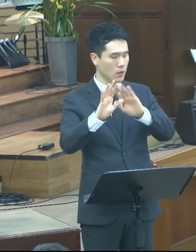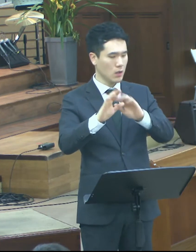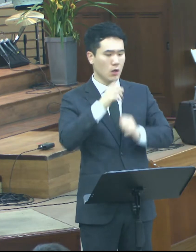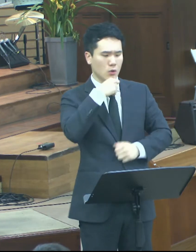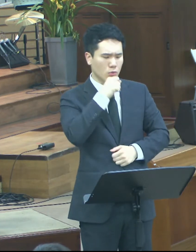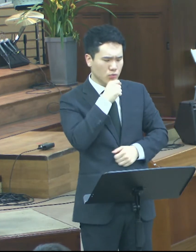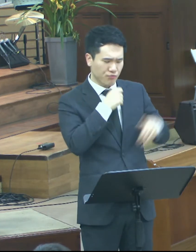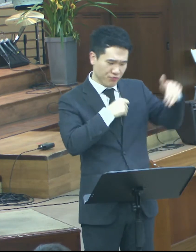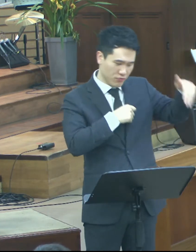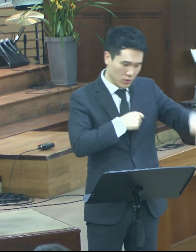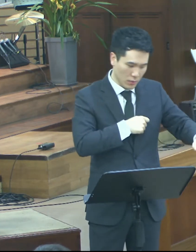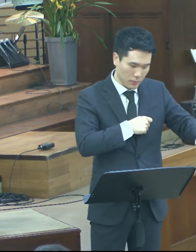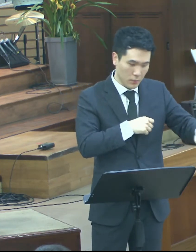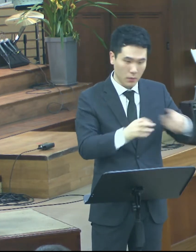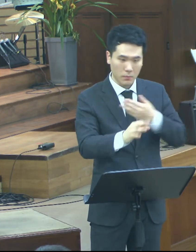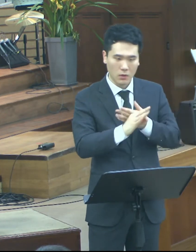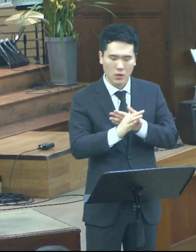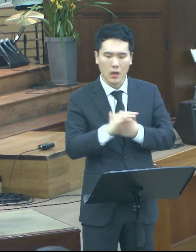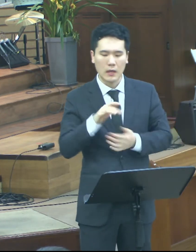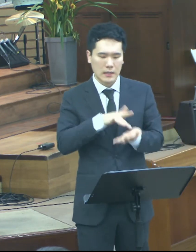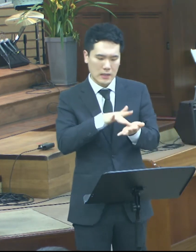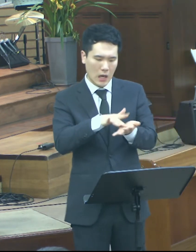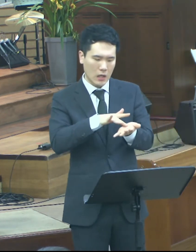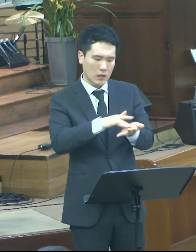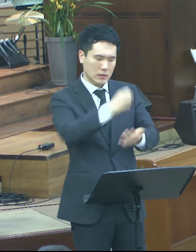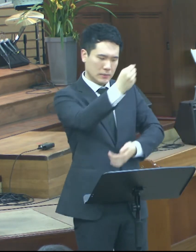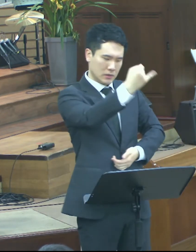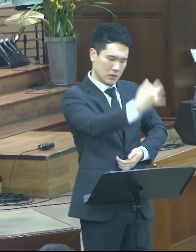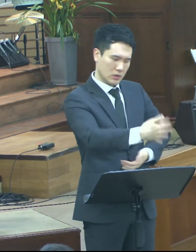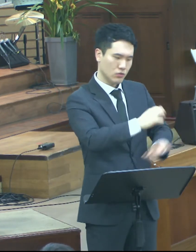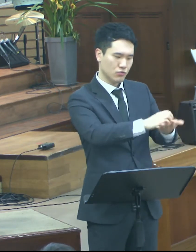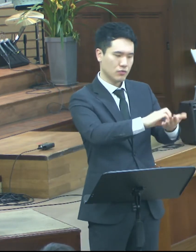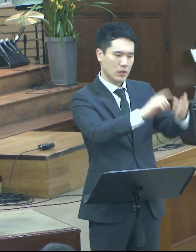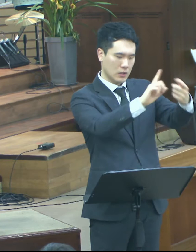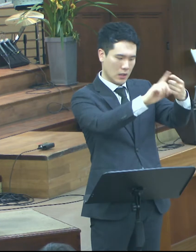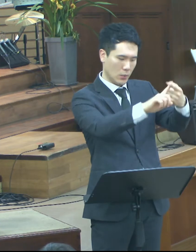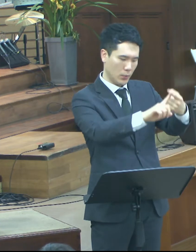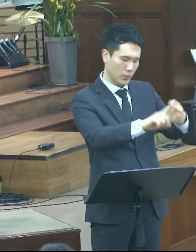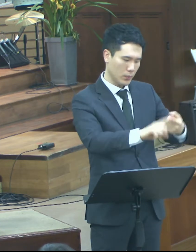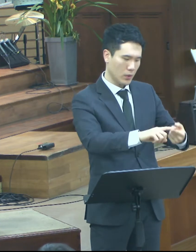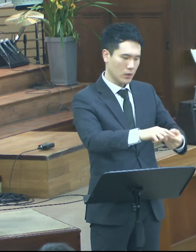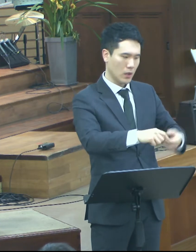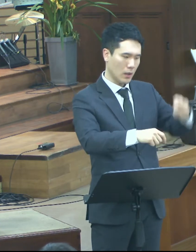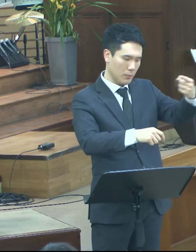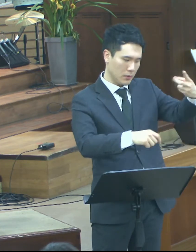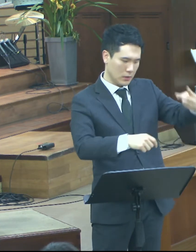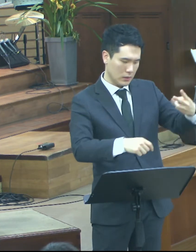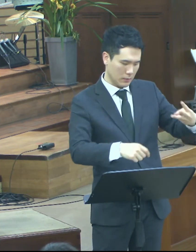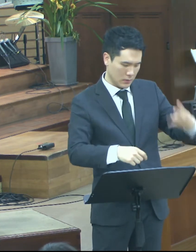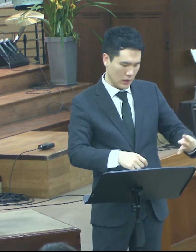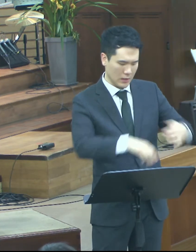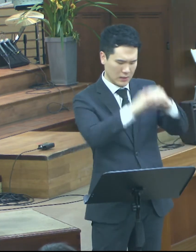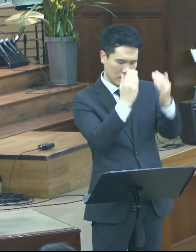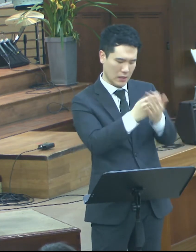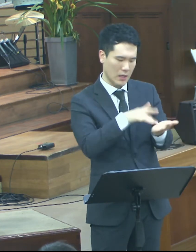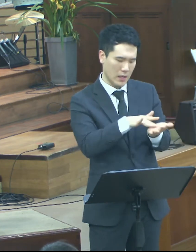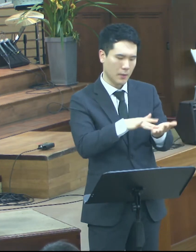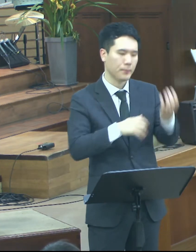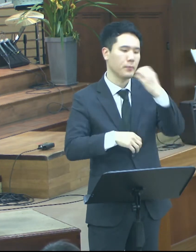약을 그 가지 수대로 먹어야 돼요. 그래야 고치는 거예요. 오늘 예수님이 그냥 한 가지를 가지고